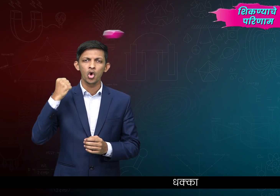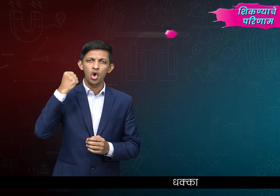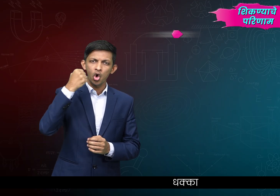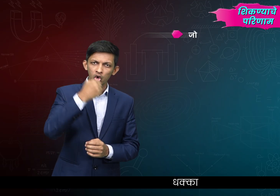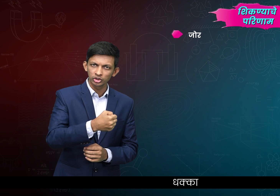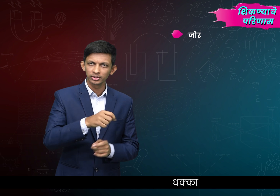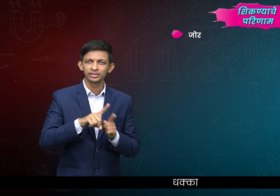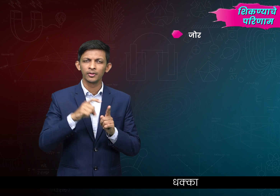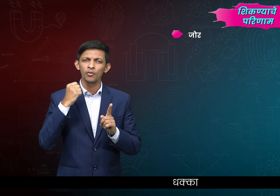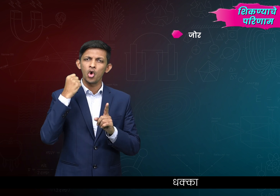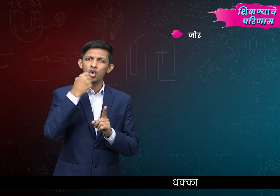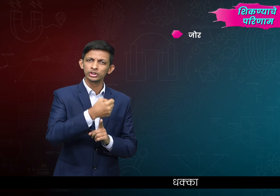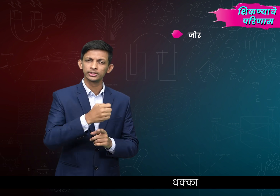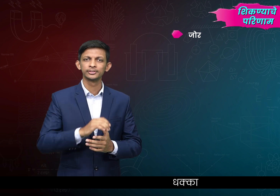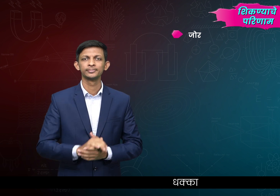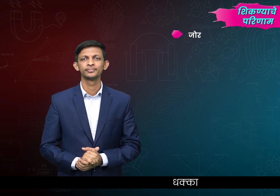धक्का,